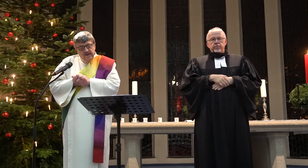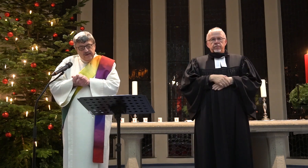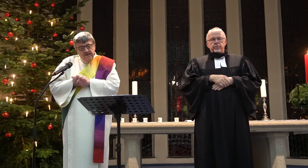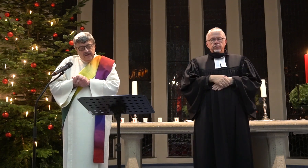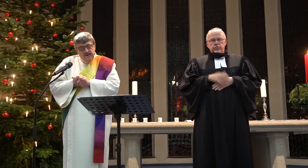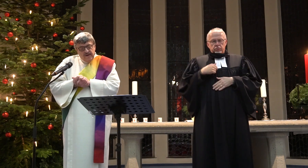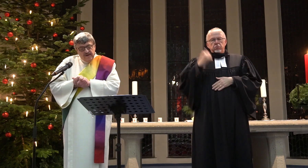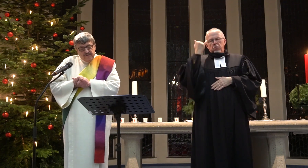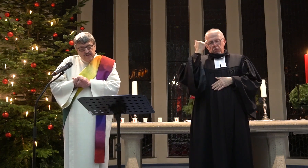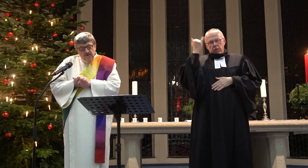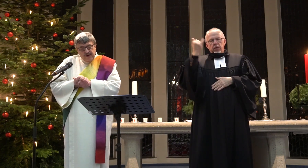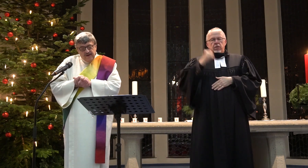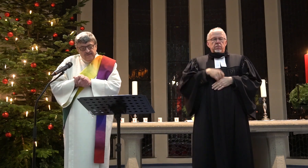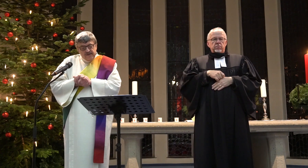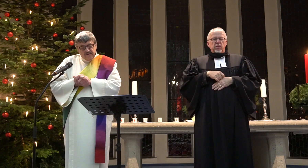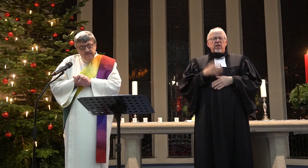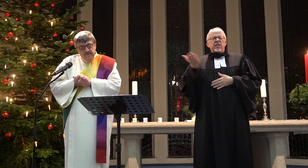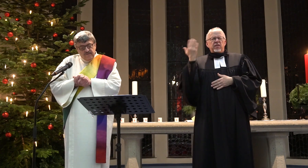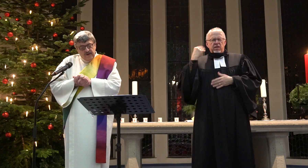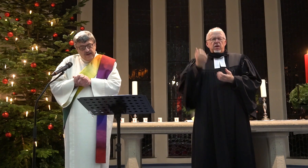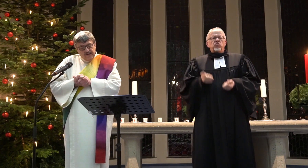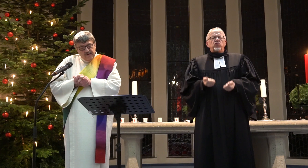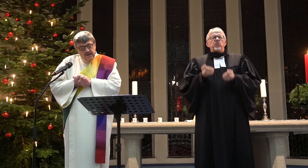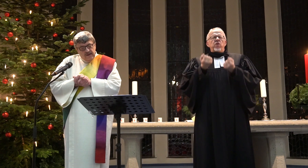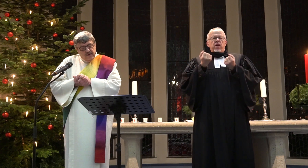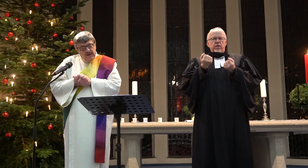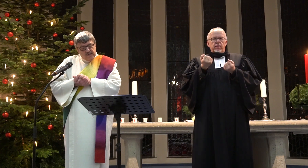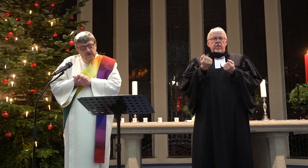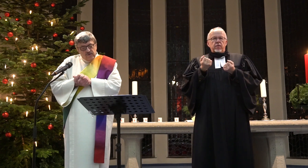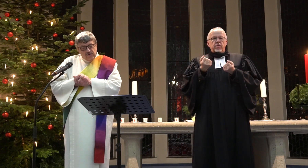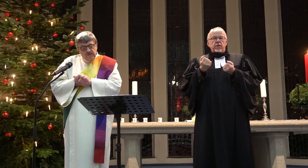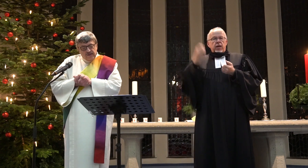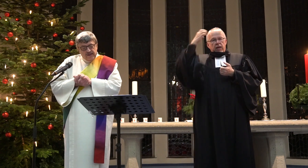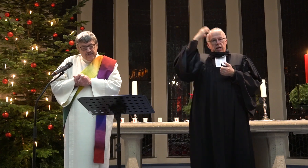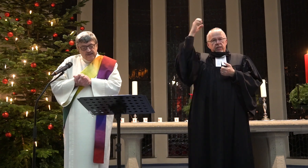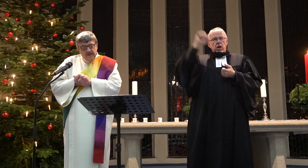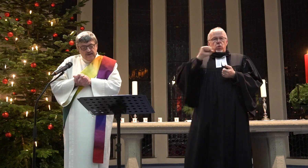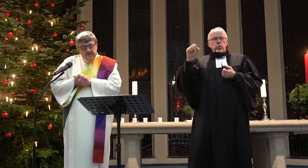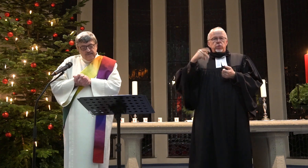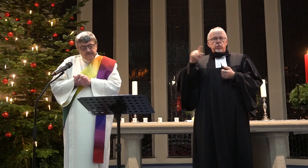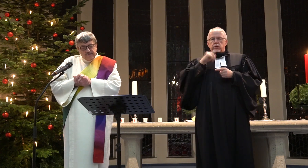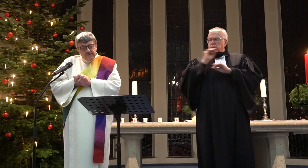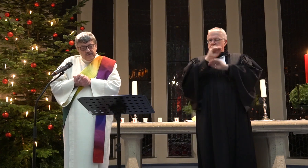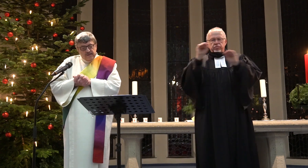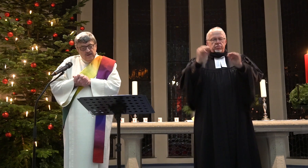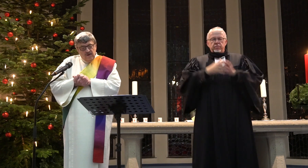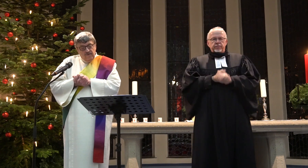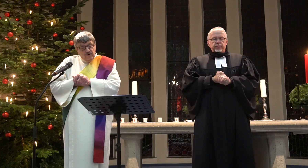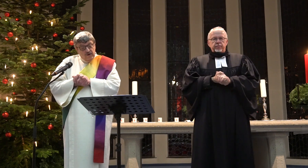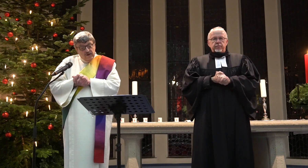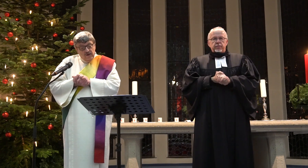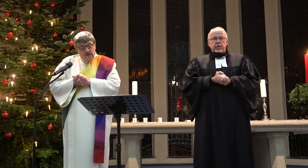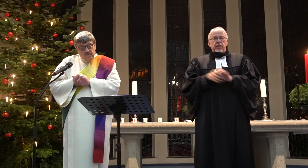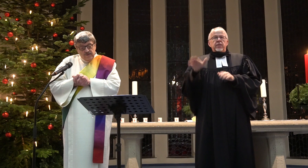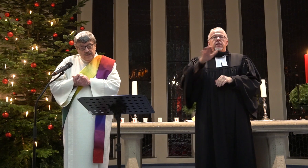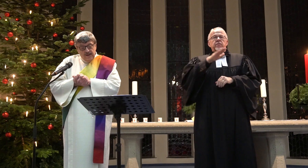Ich denke, es wäre schwer gewesen, vielleicht Kaiser Augustus nichts gesagt.